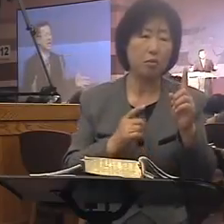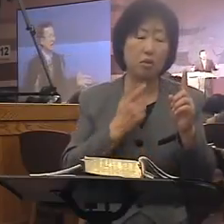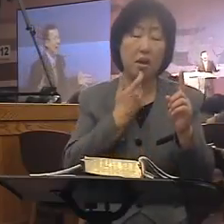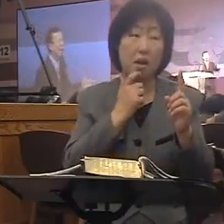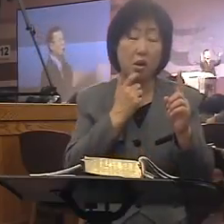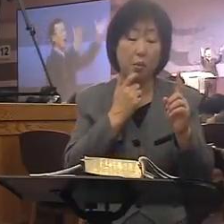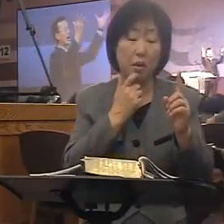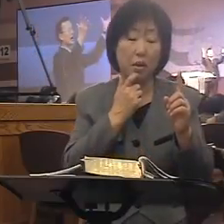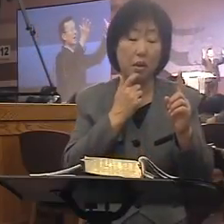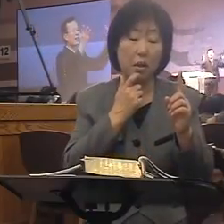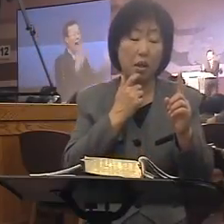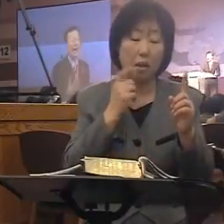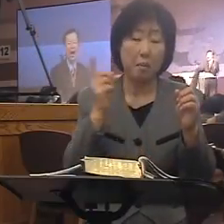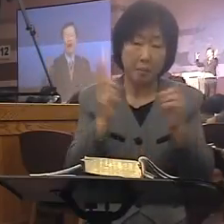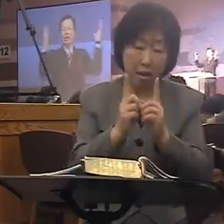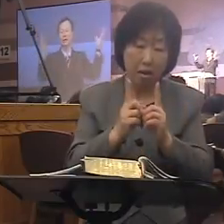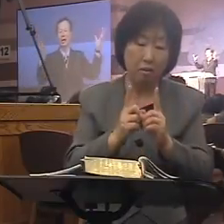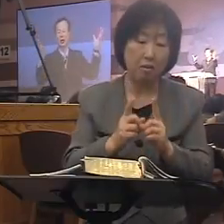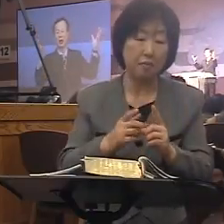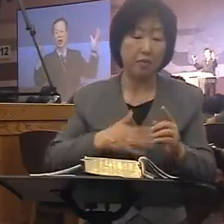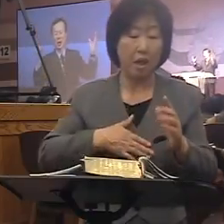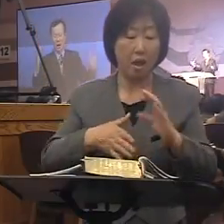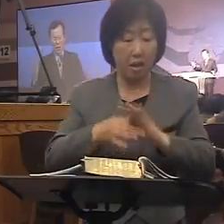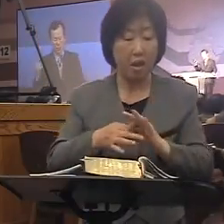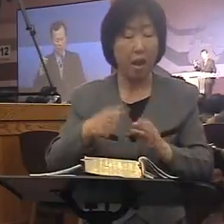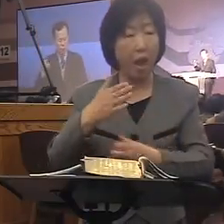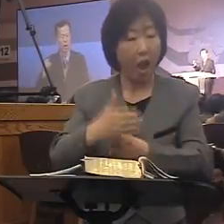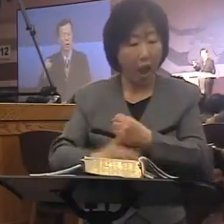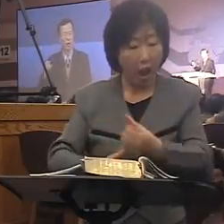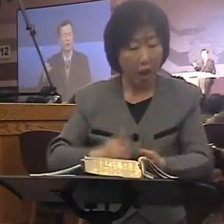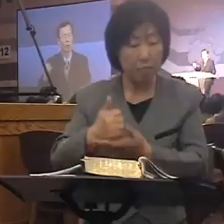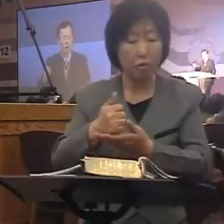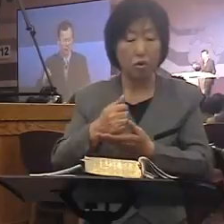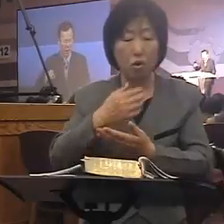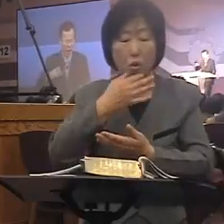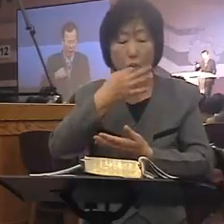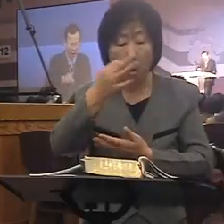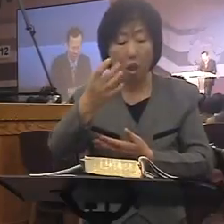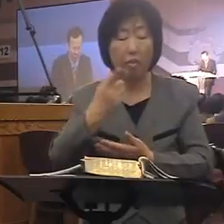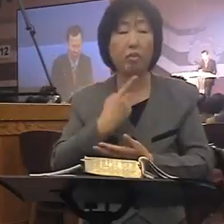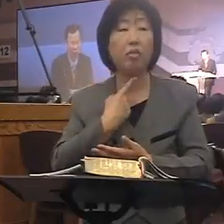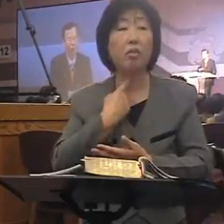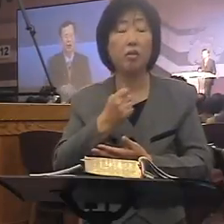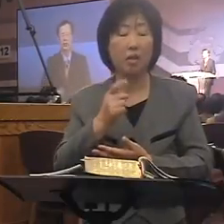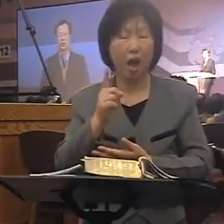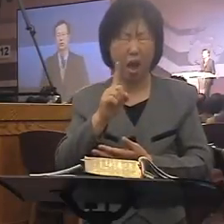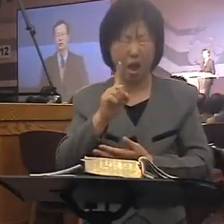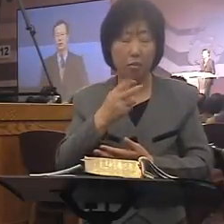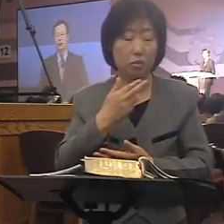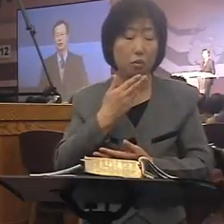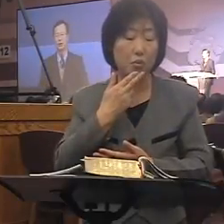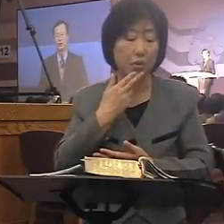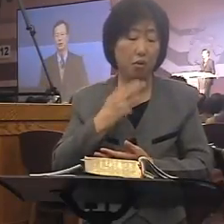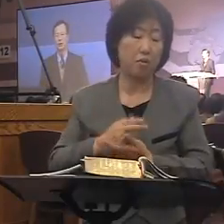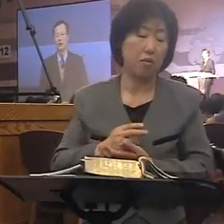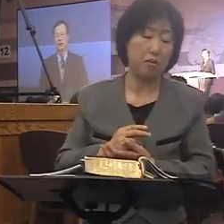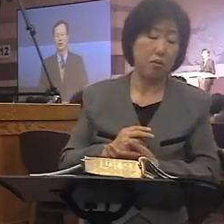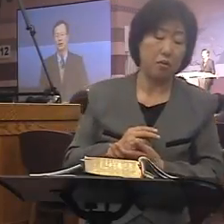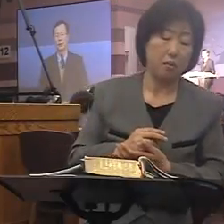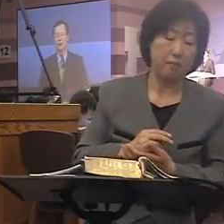야곱이 야곱의 하나님, 나의 하나님이라고 하나님을 불렀던 모습이 한 번도 없다는 것입니다.